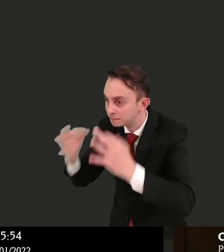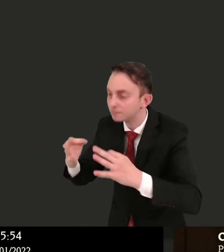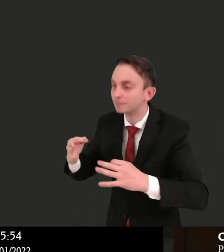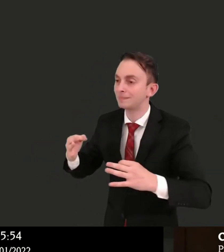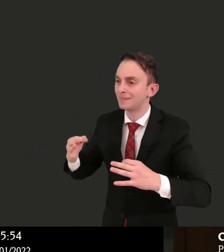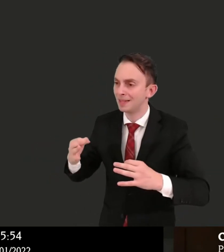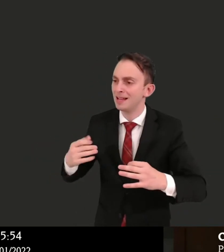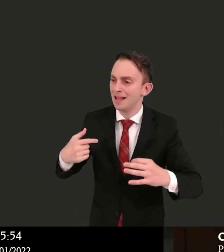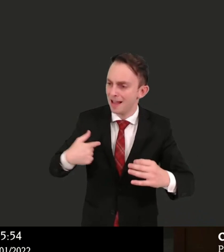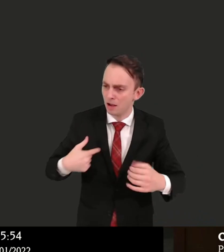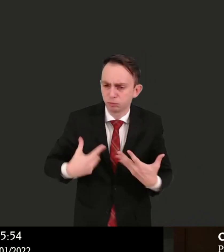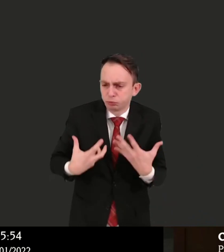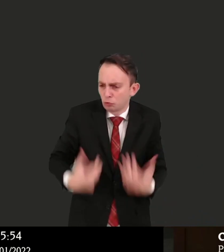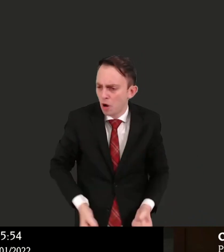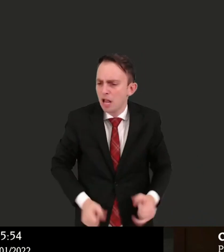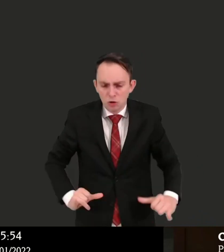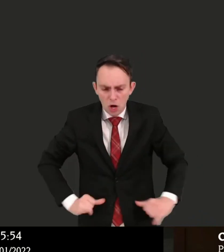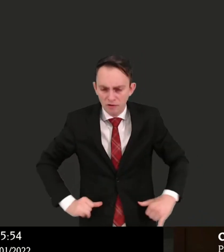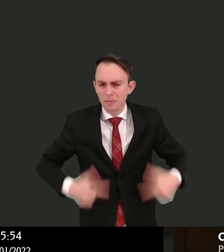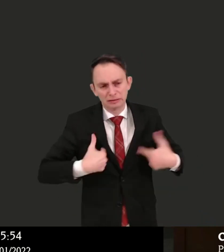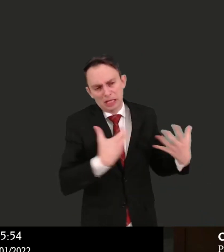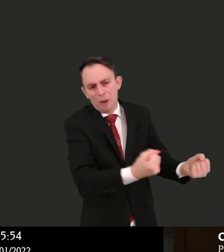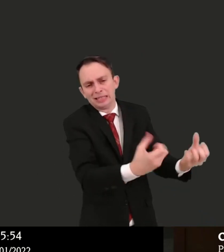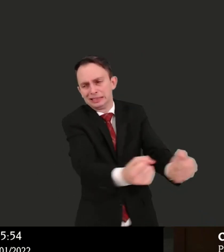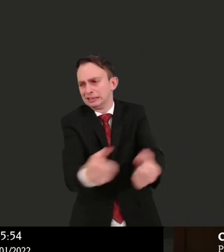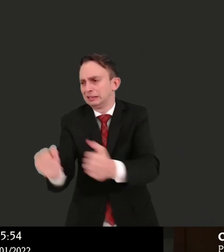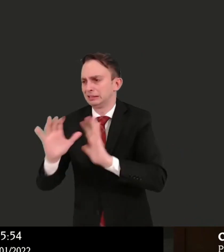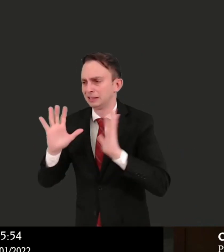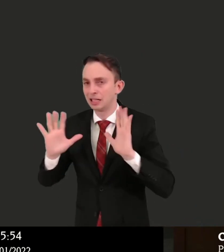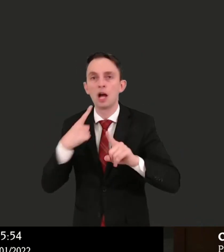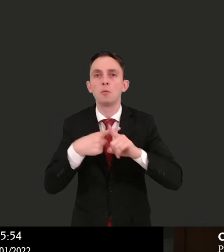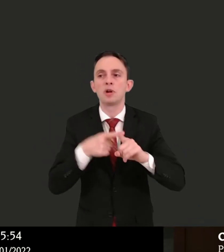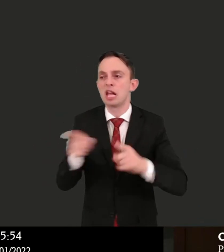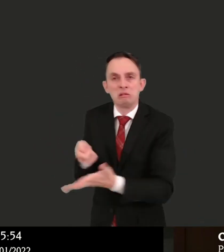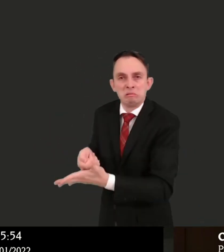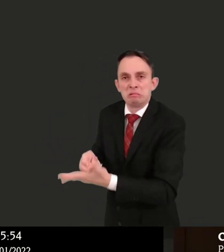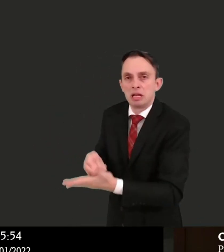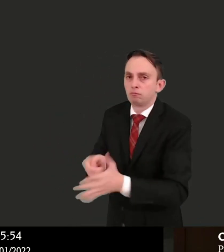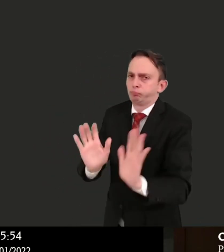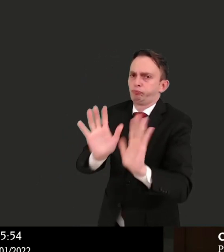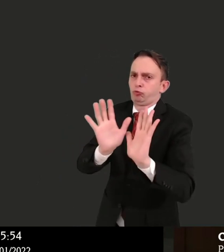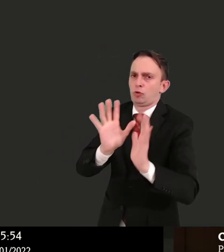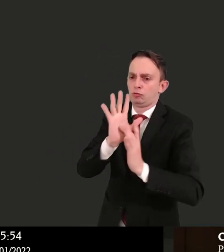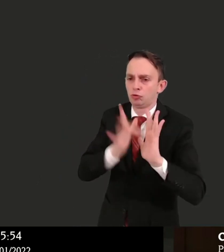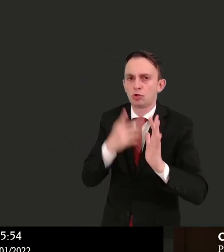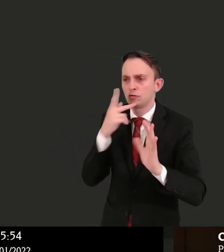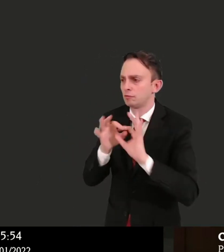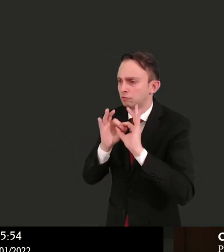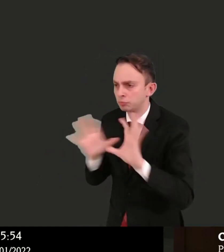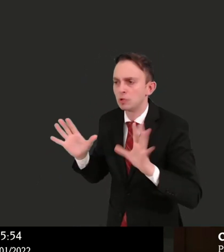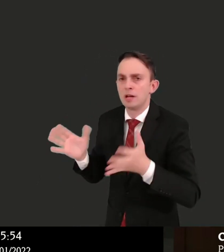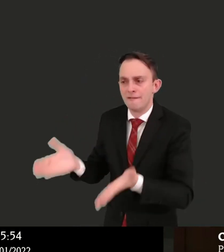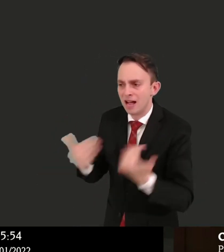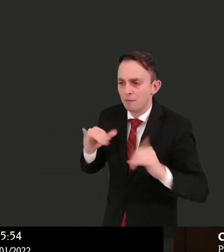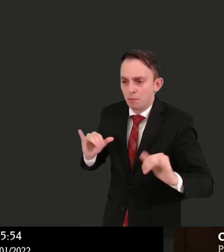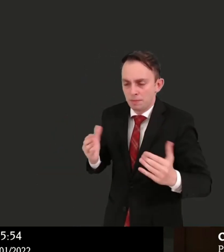Cristo deixou devedor, nunca. A obra de Cristo é suficiente, total e absoluta. O que Paulo dizia é o seguinte: eu agora aprendi